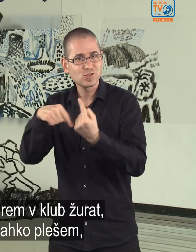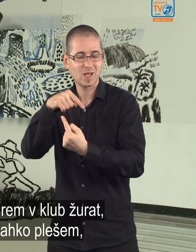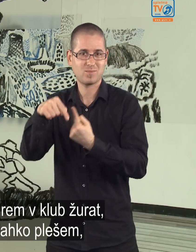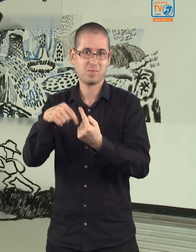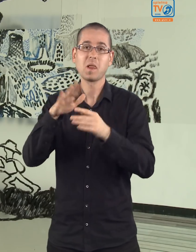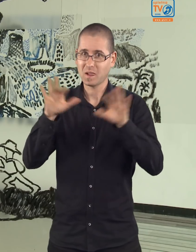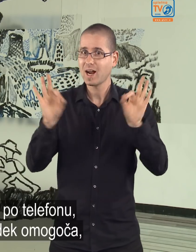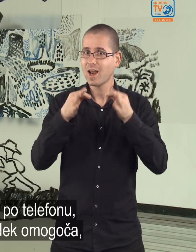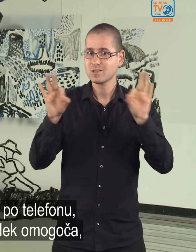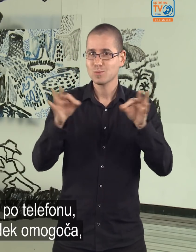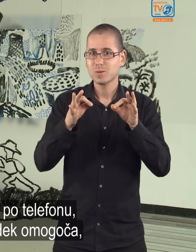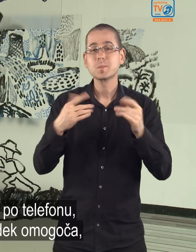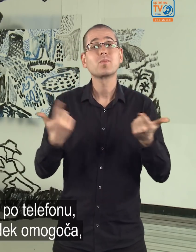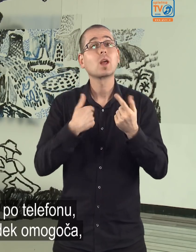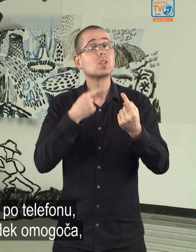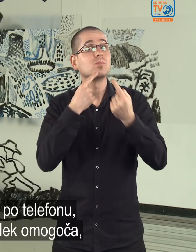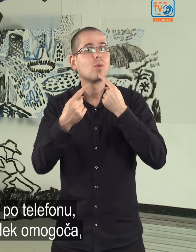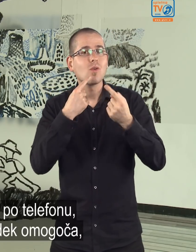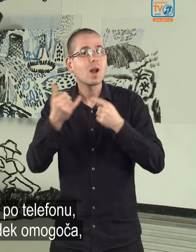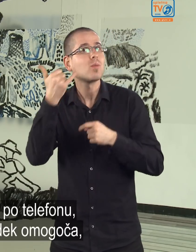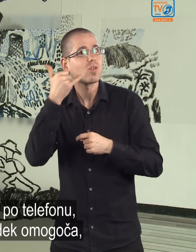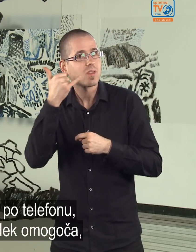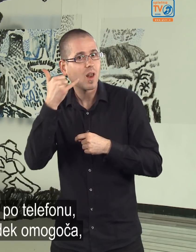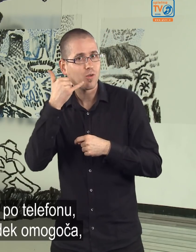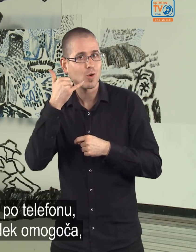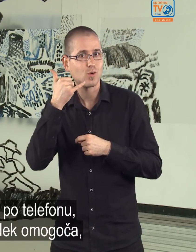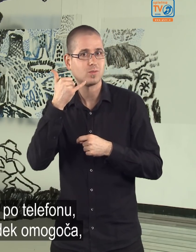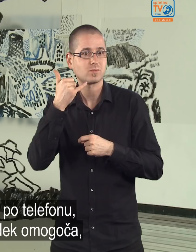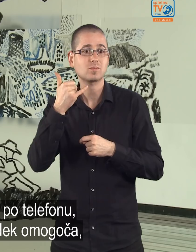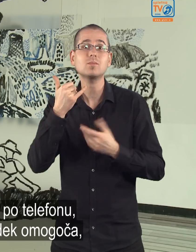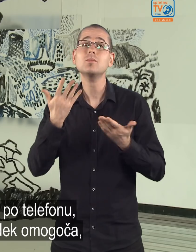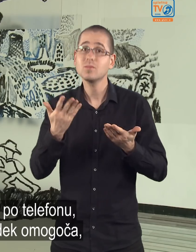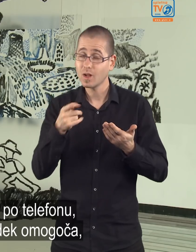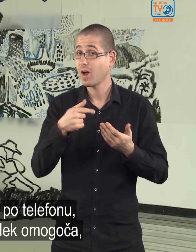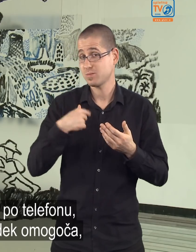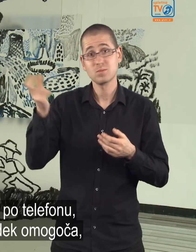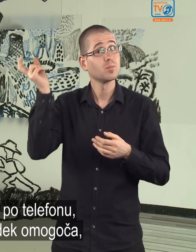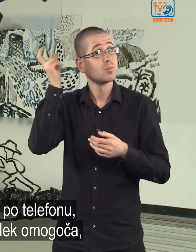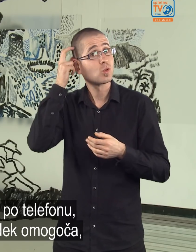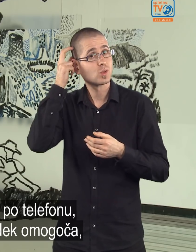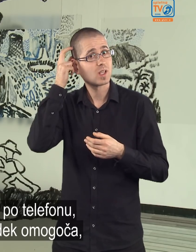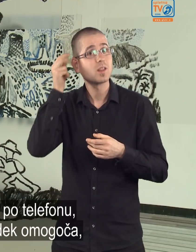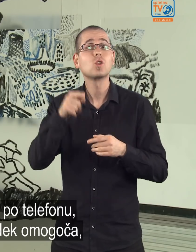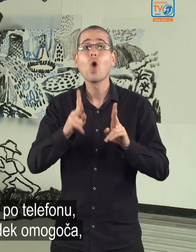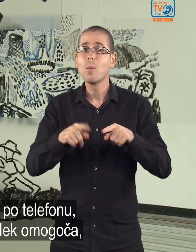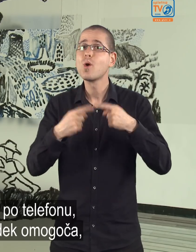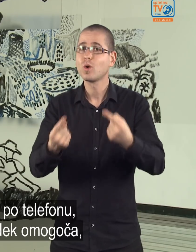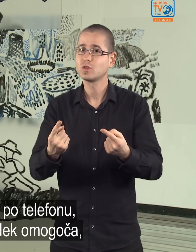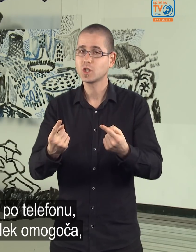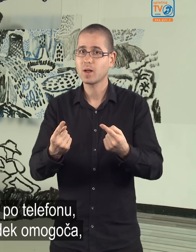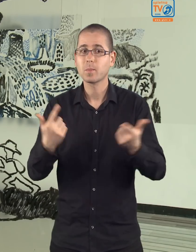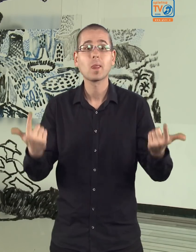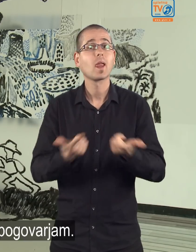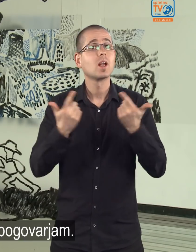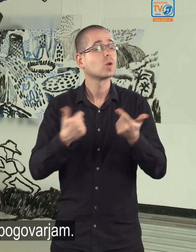plešam na glasbo. Lahko se pogovarjam po telefonu, kar mi polžev